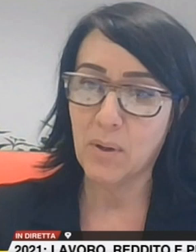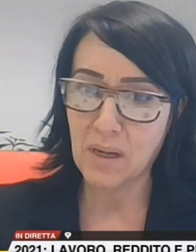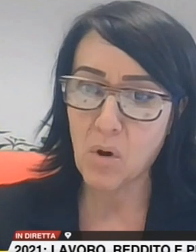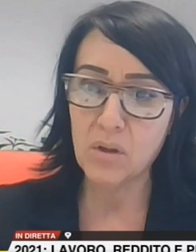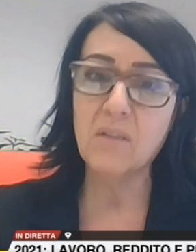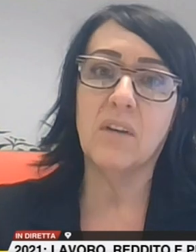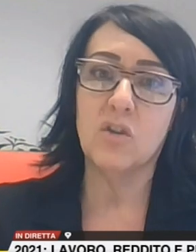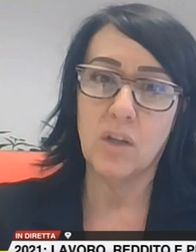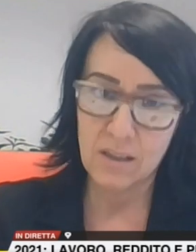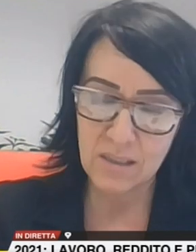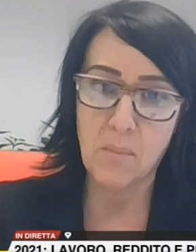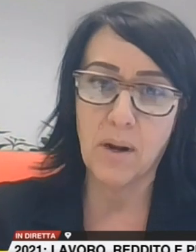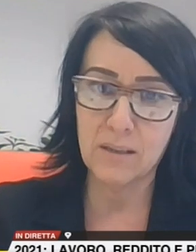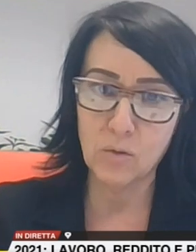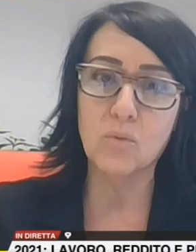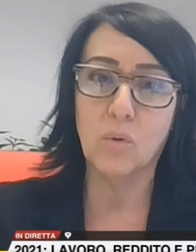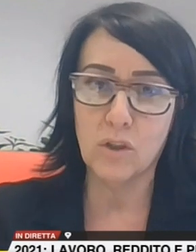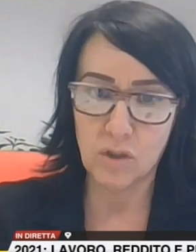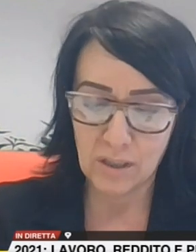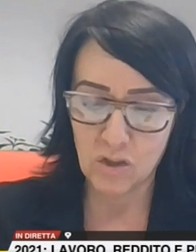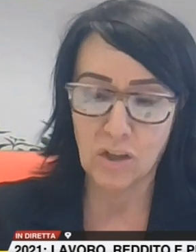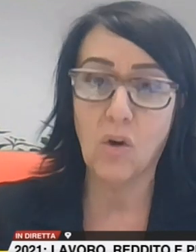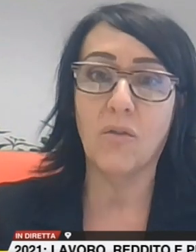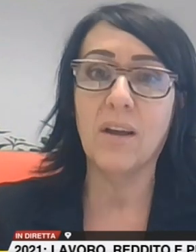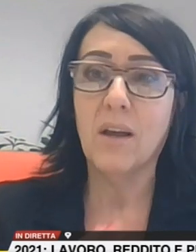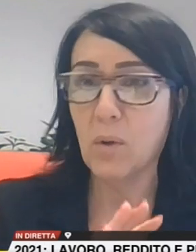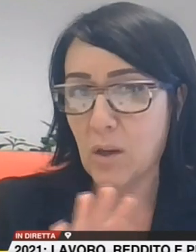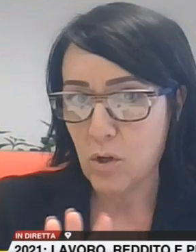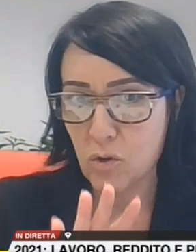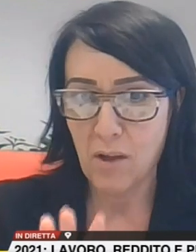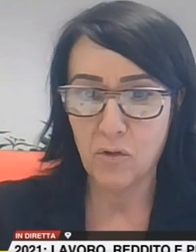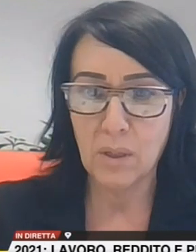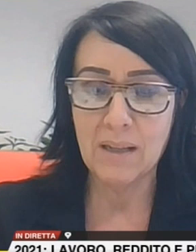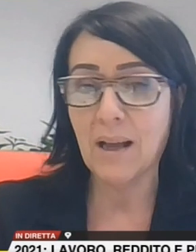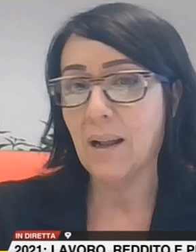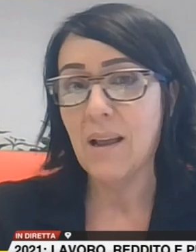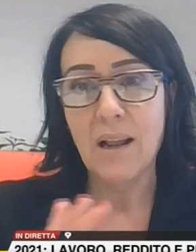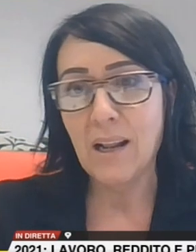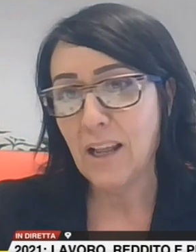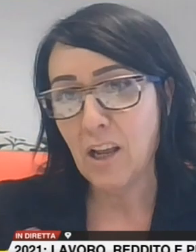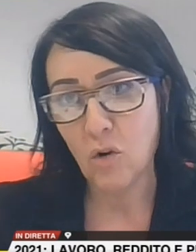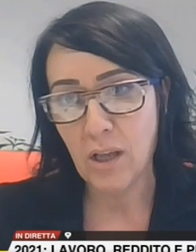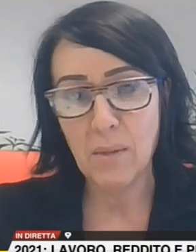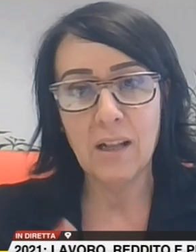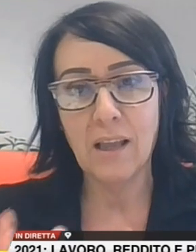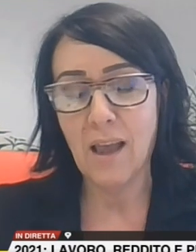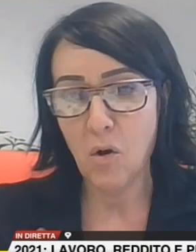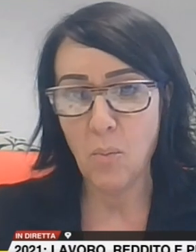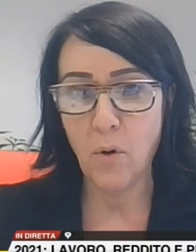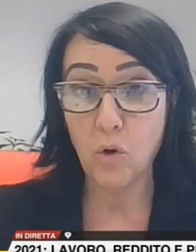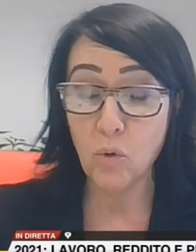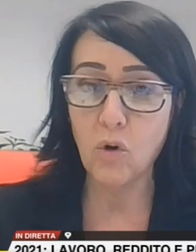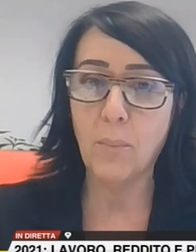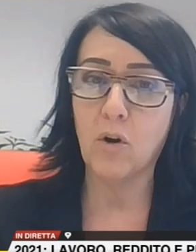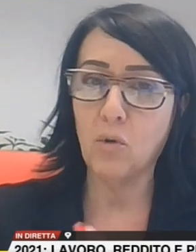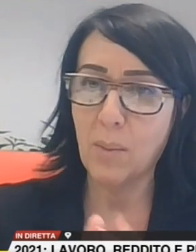certo, patrimoni invece sempre al 31/12/19, quindi questo è fondamentale. L'elenco chiaramente è un